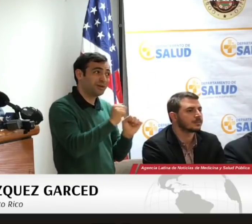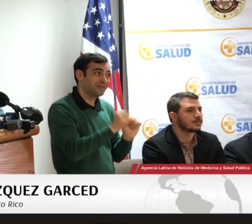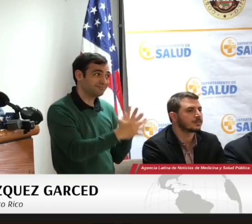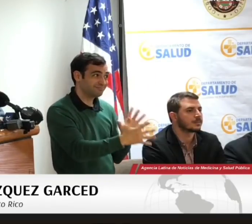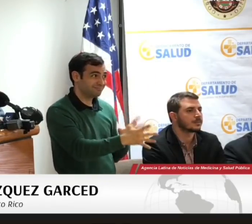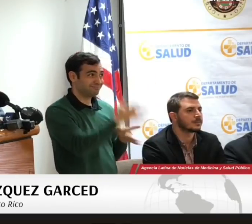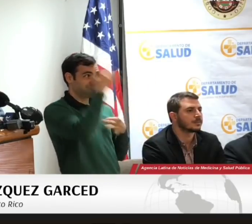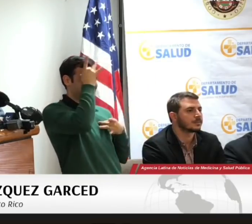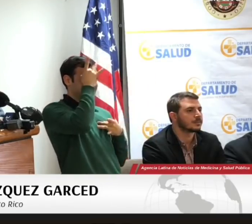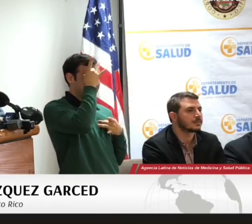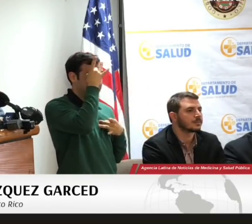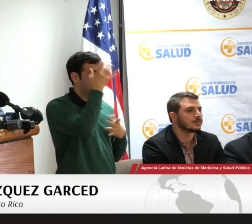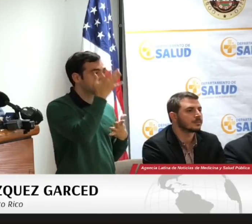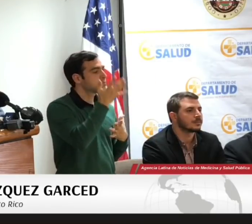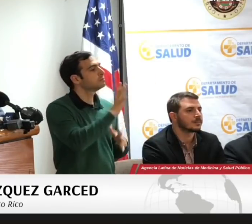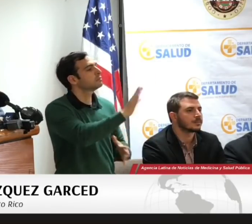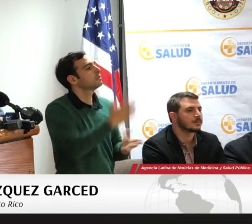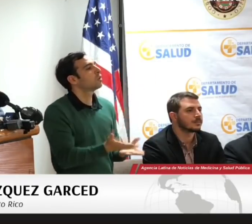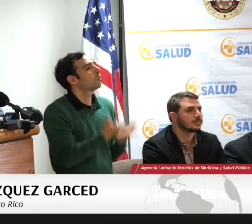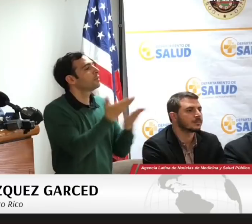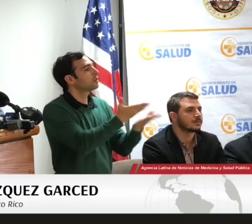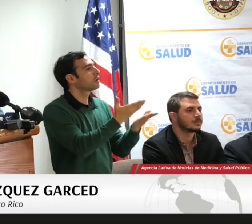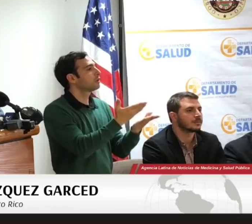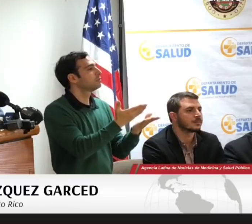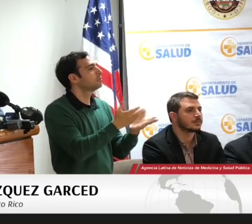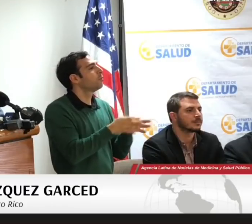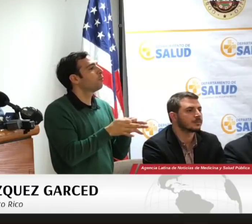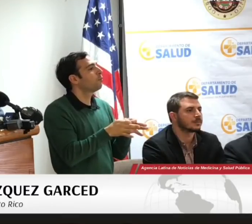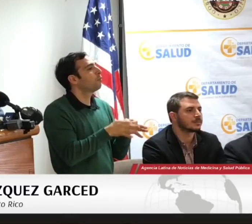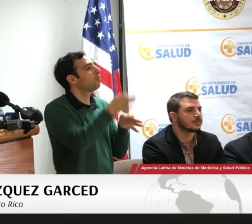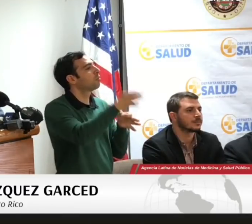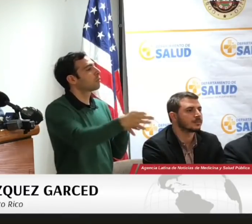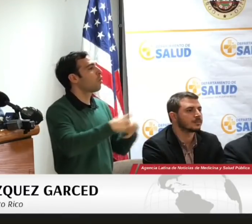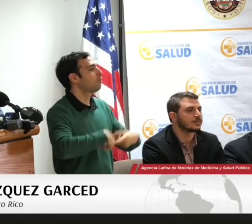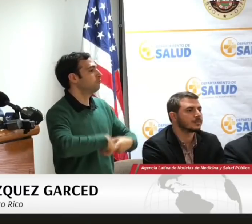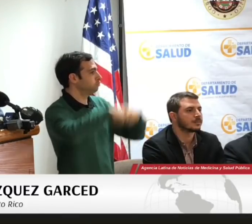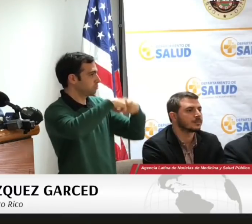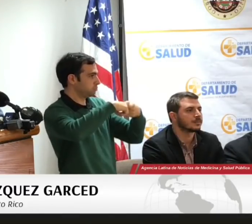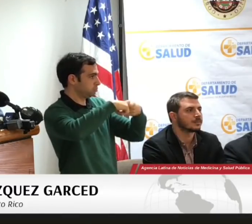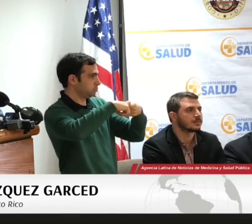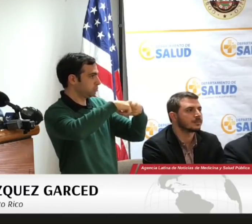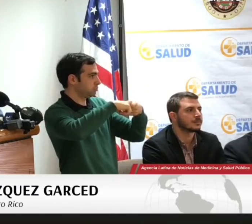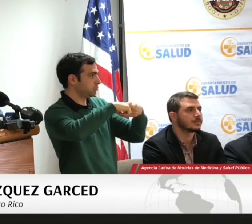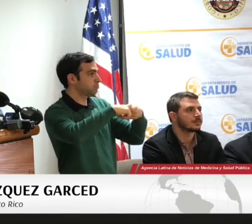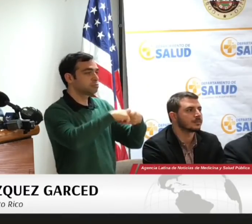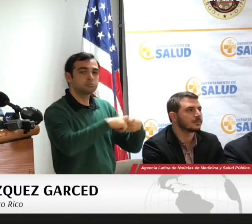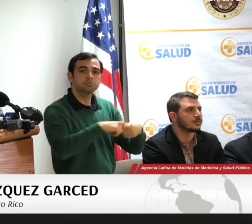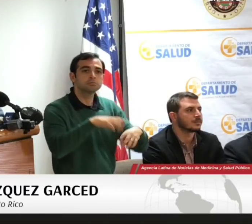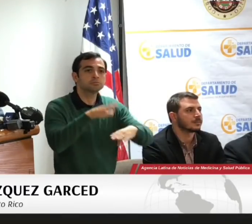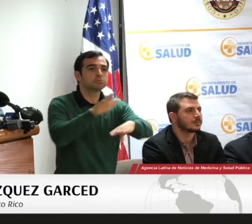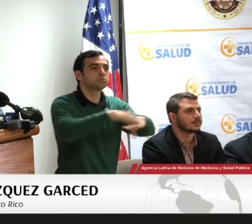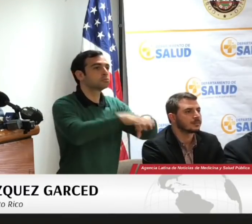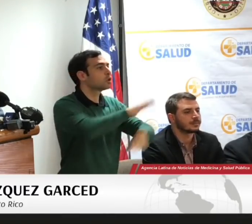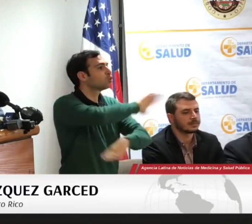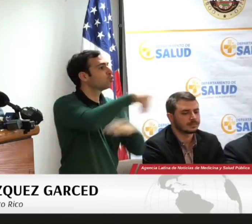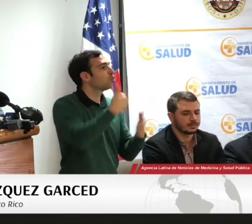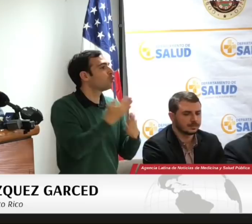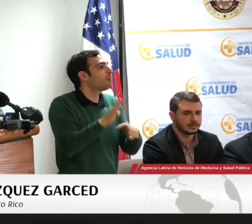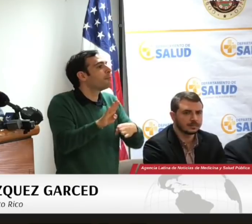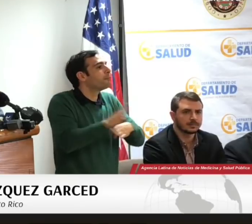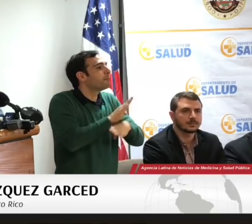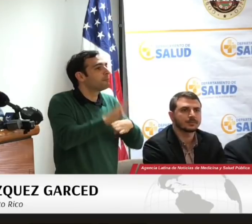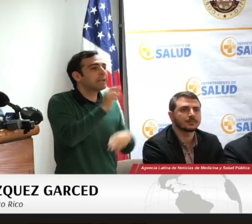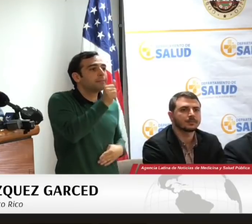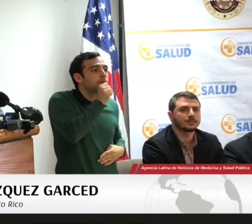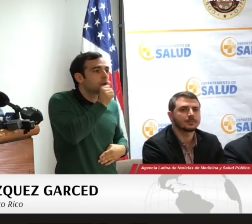la recomendación es que estén pospuestas. Así que hacemos un llamado, como lo hemos hecho a todas las demás empresas privadas, y el mismo